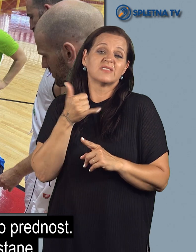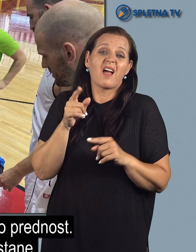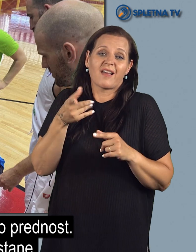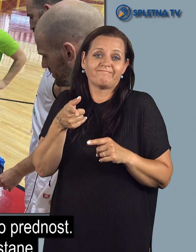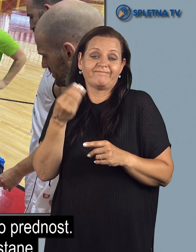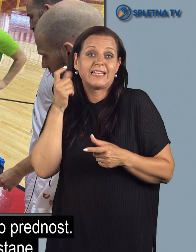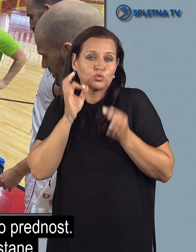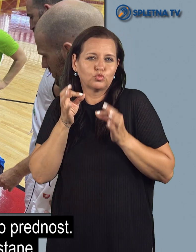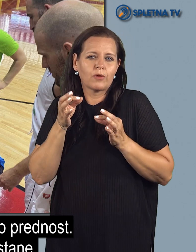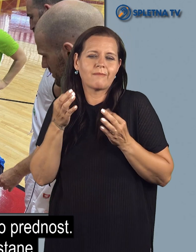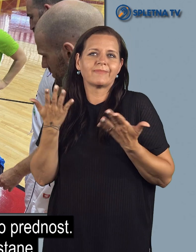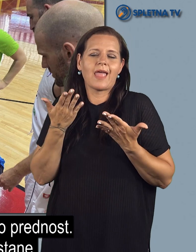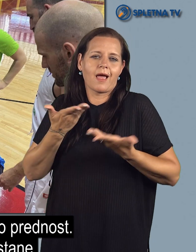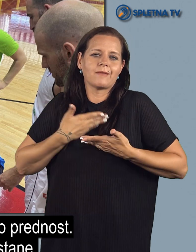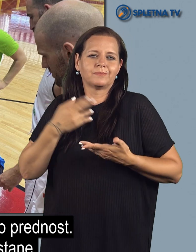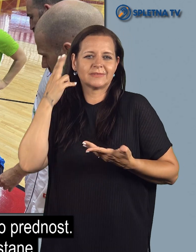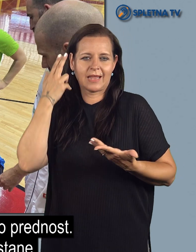Vsaka šola nekaj stane.